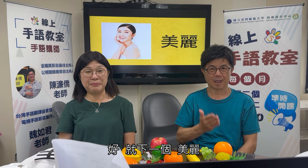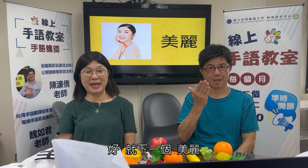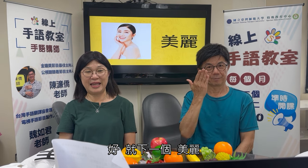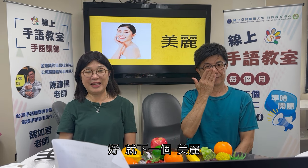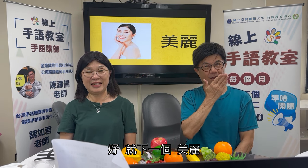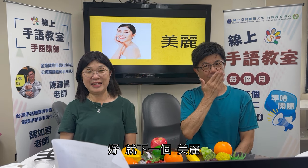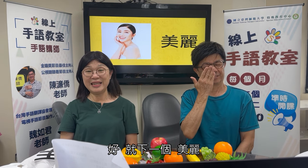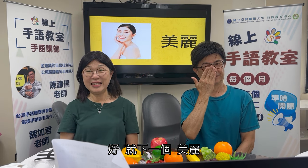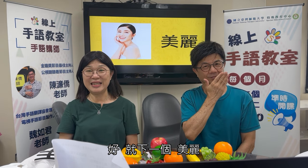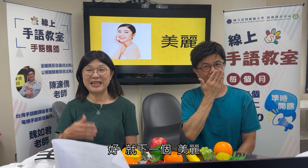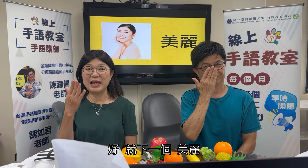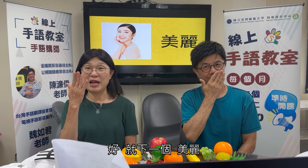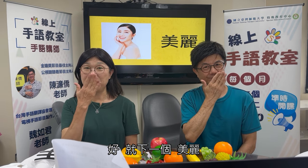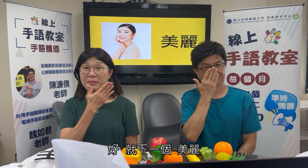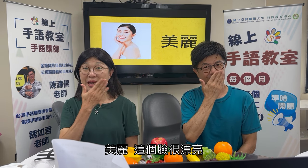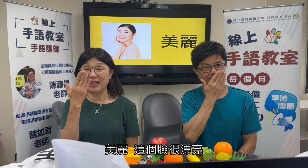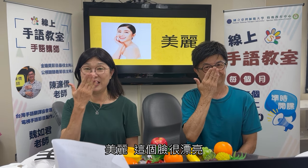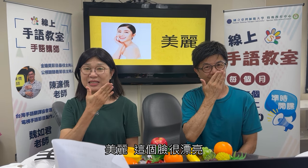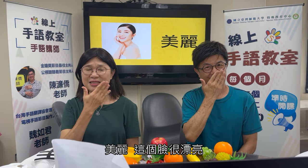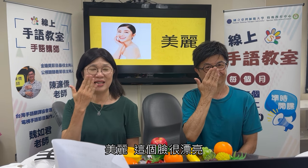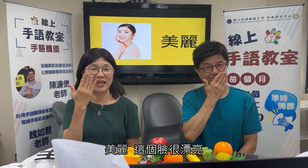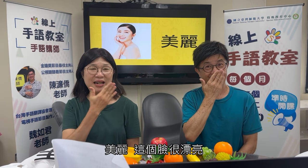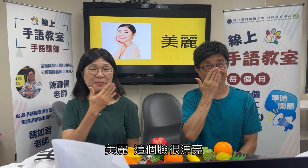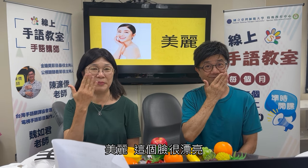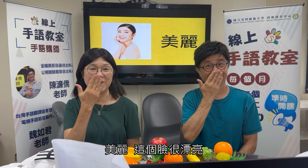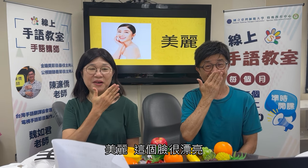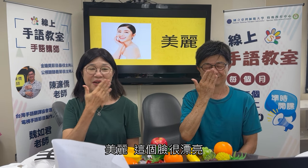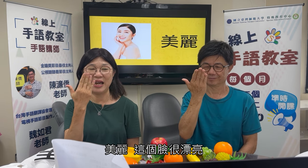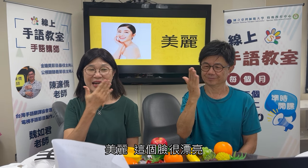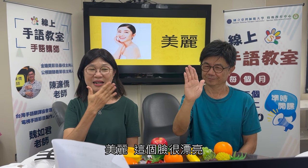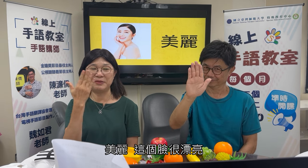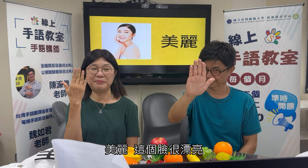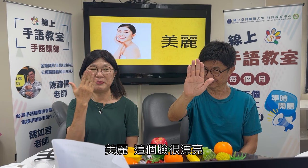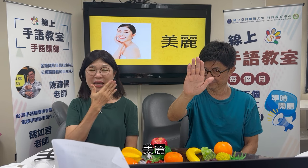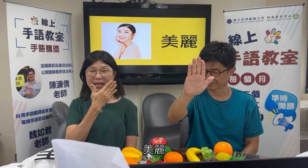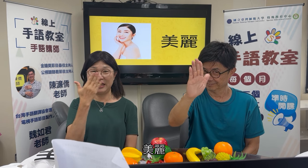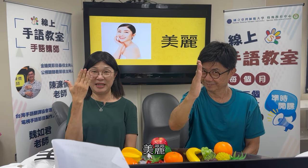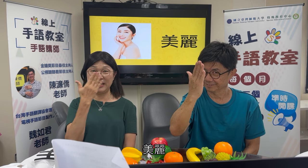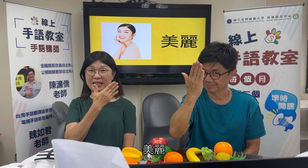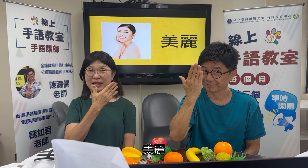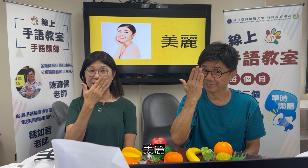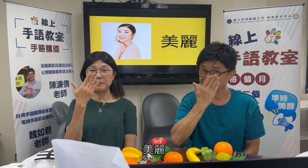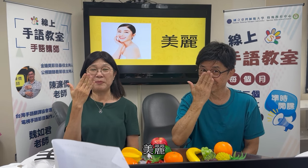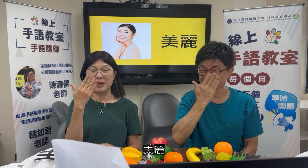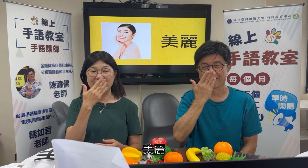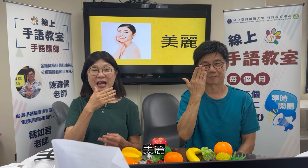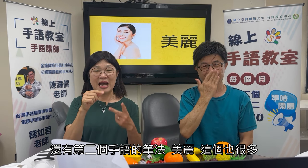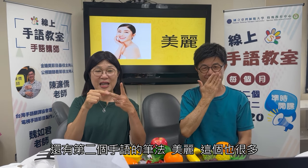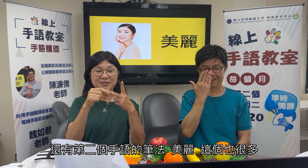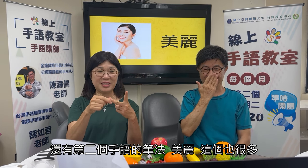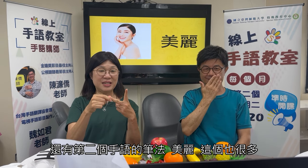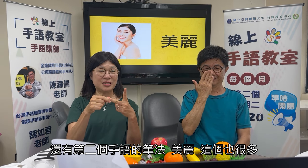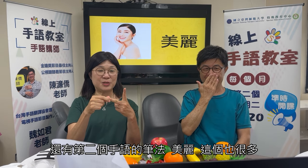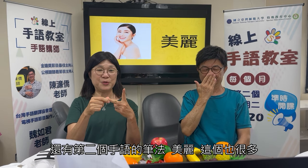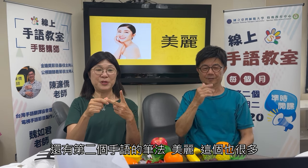美丽，美丽，这个脸很漂亮啊，美丽。还有第二个手语的笔